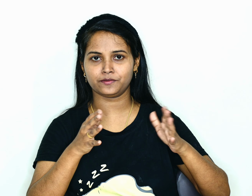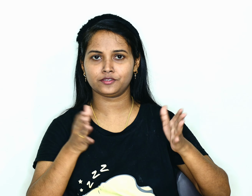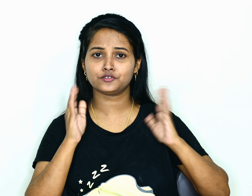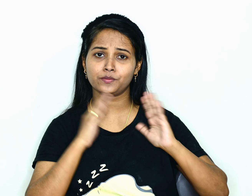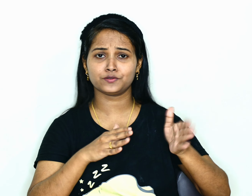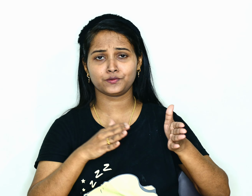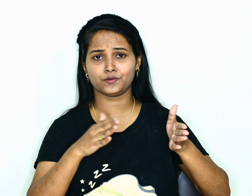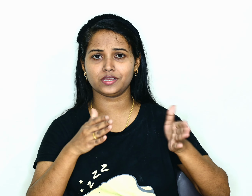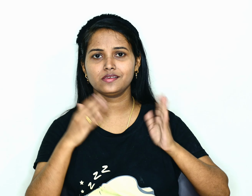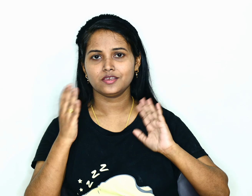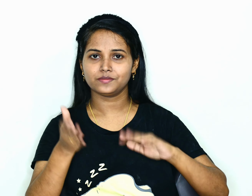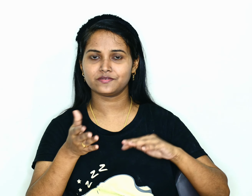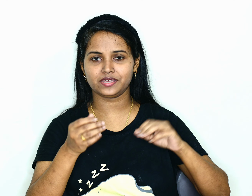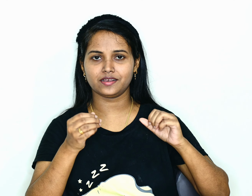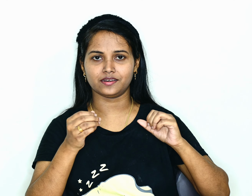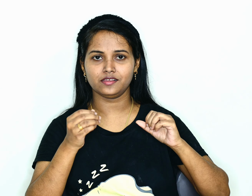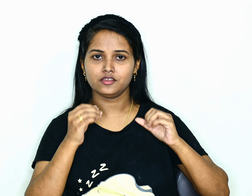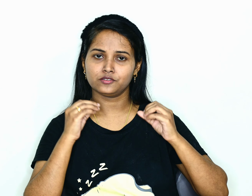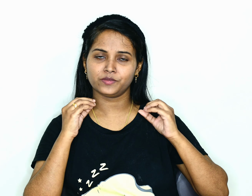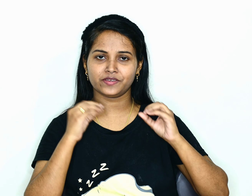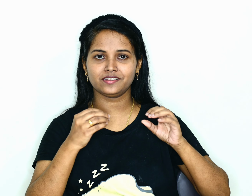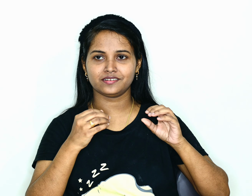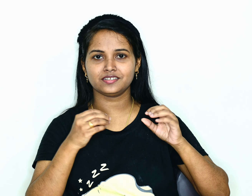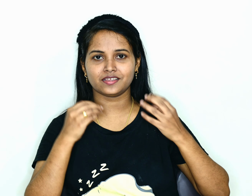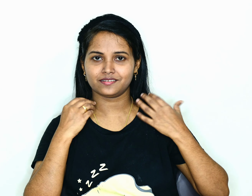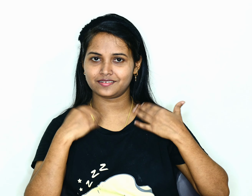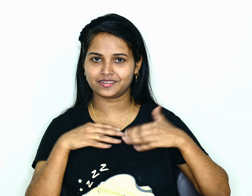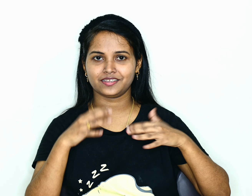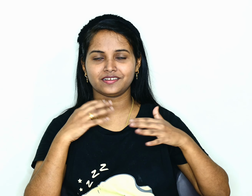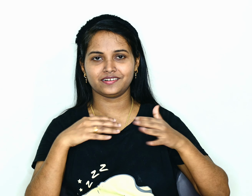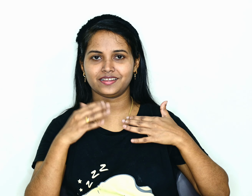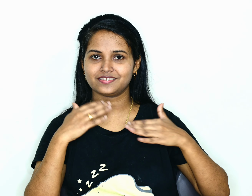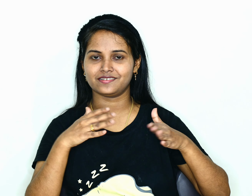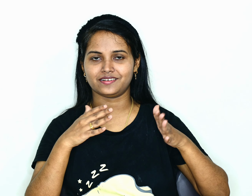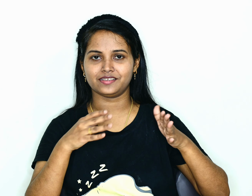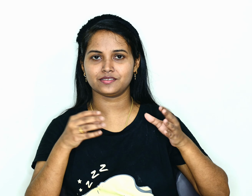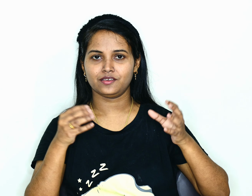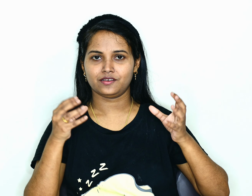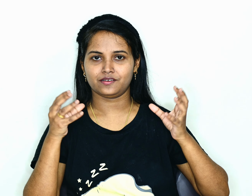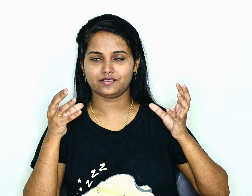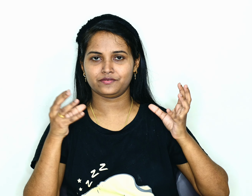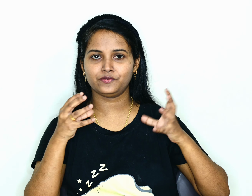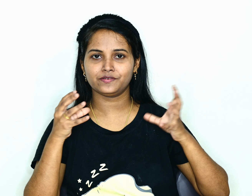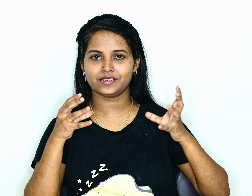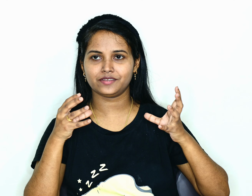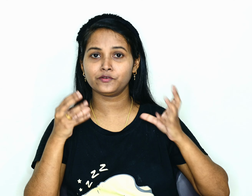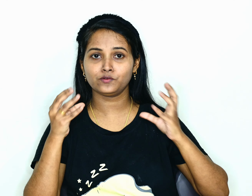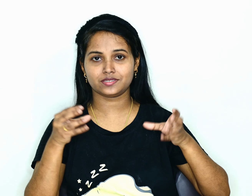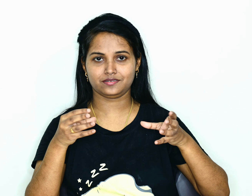बोला था, जो आपको सूट होता है बस वही खाना। तो मैं वही कर रही थी, ज़्यादा करके कर्ड राइस और फूड वगैरह, फ्रूट्स